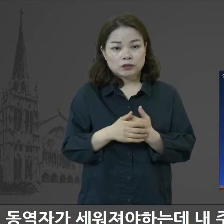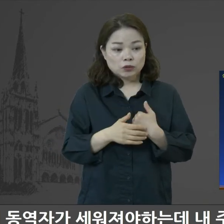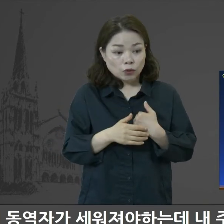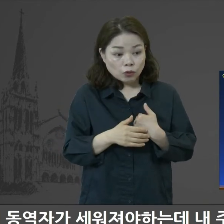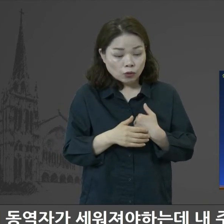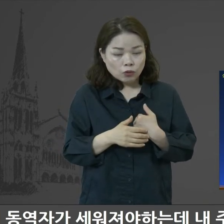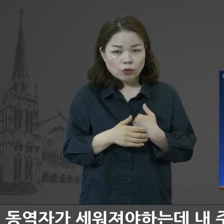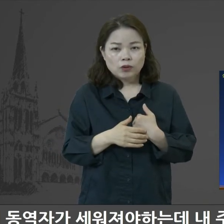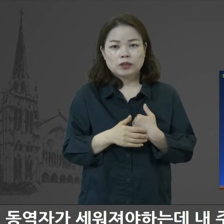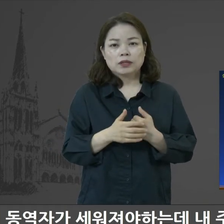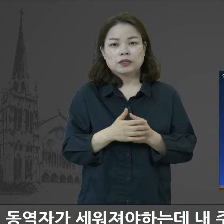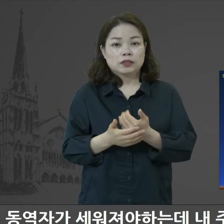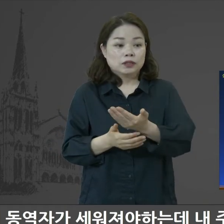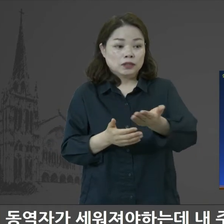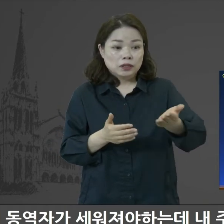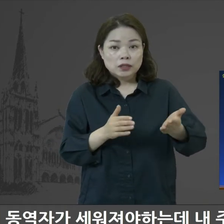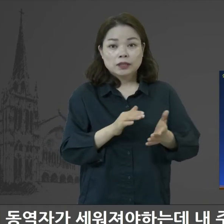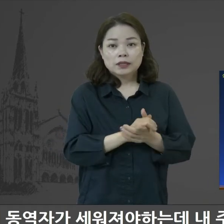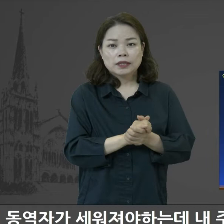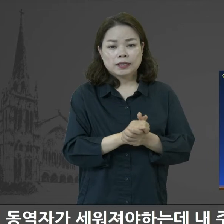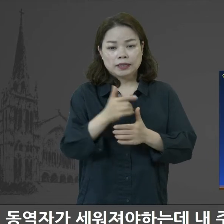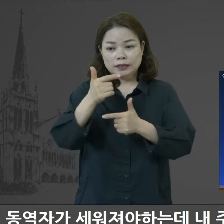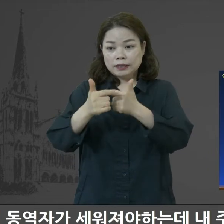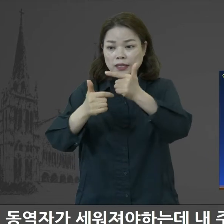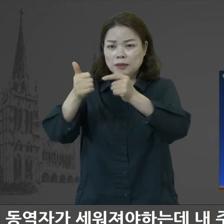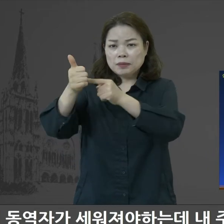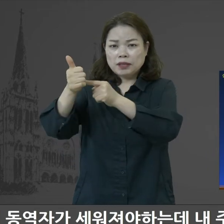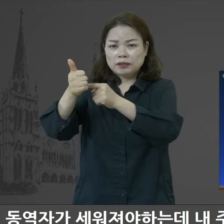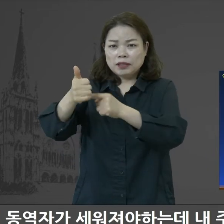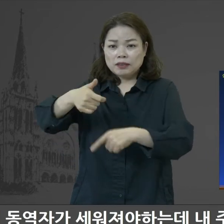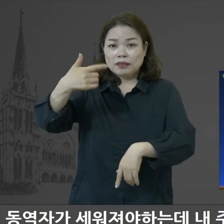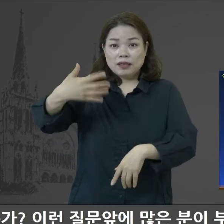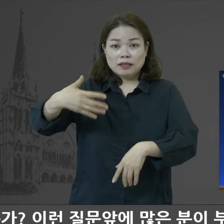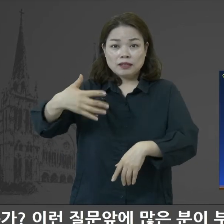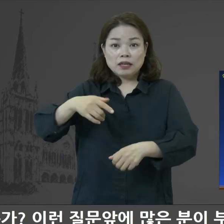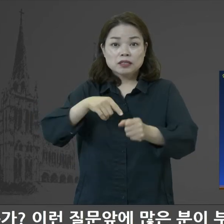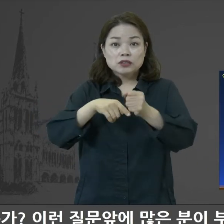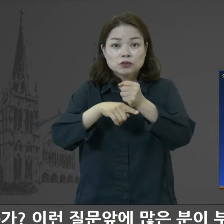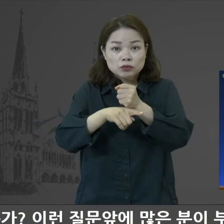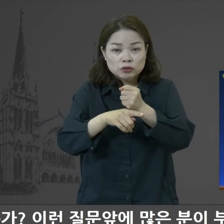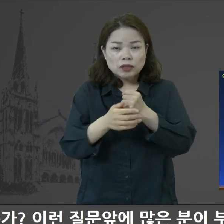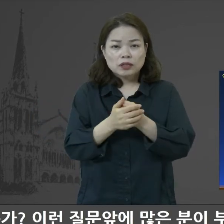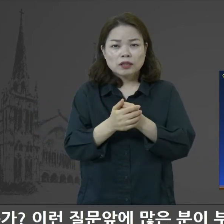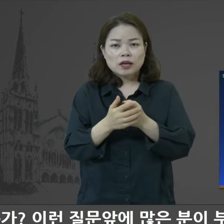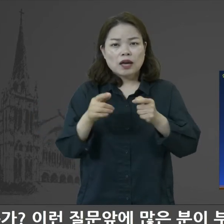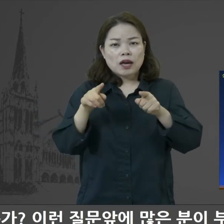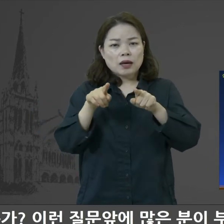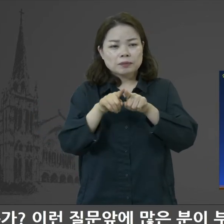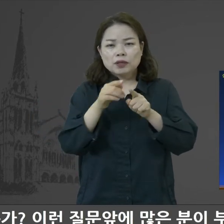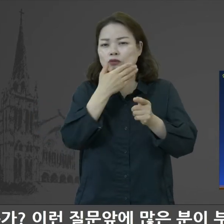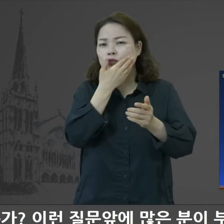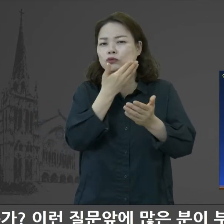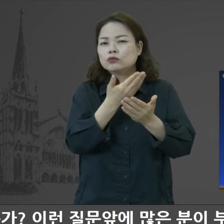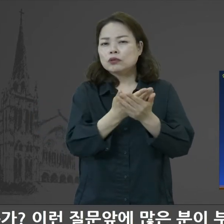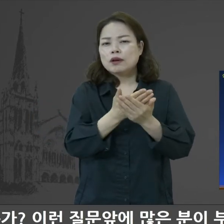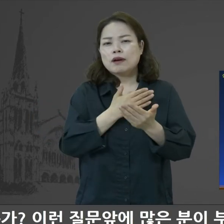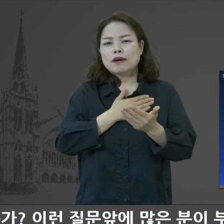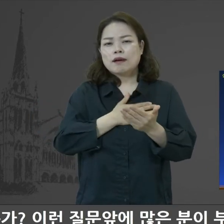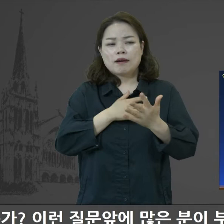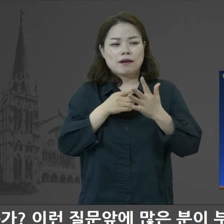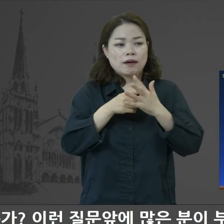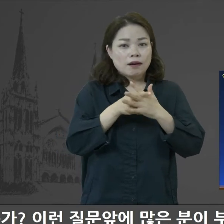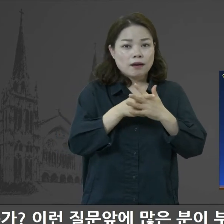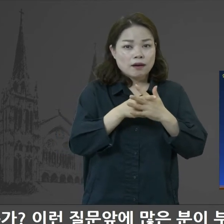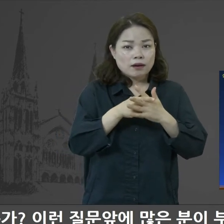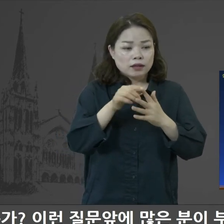저조차도 그렇습니다. 여러분, 느헤미야가 정말 대단한 이유는 그는 함께의 중요성을 알았고